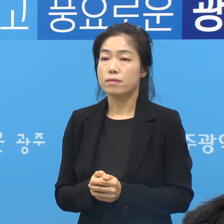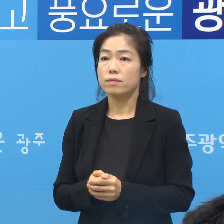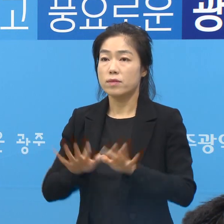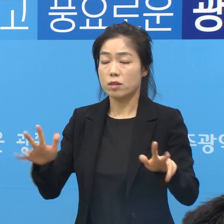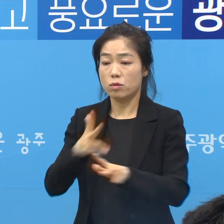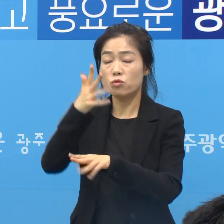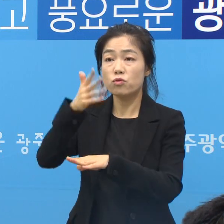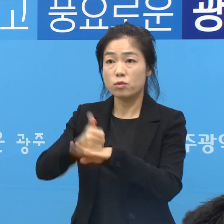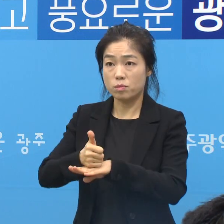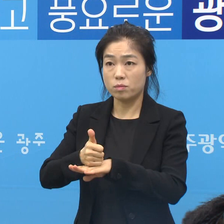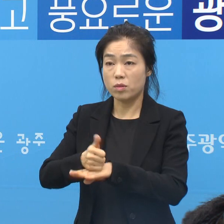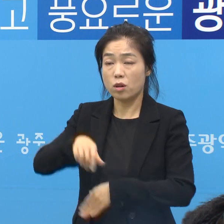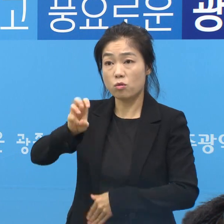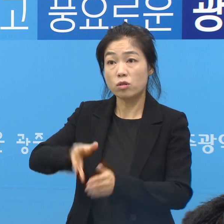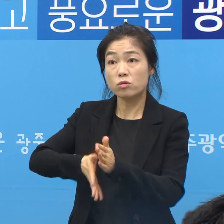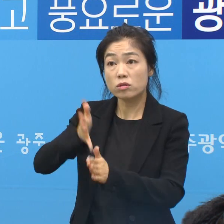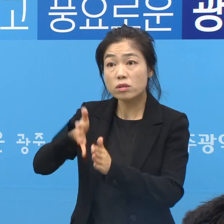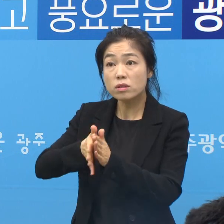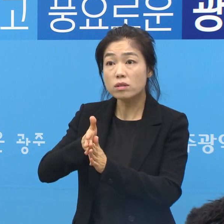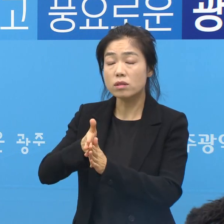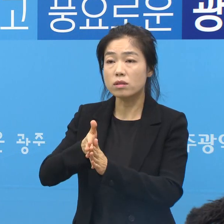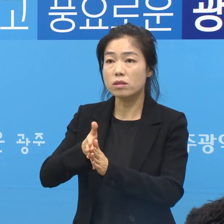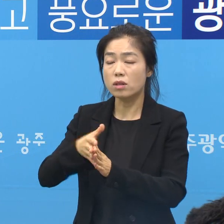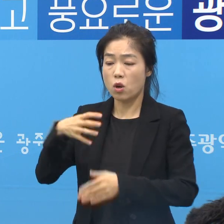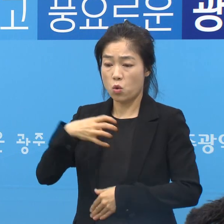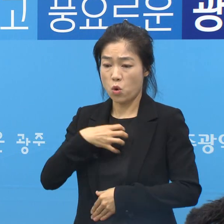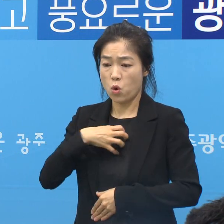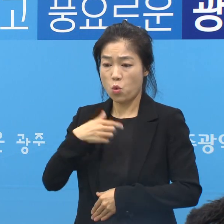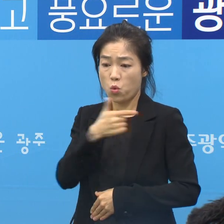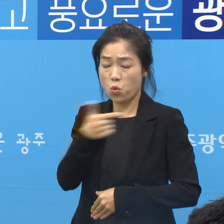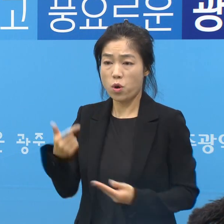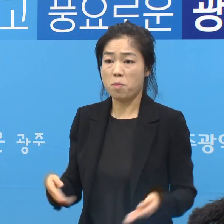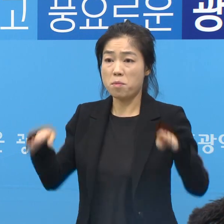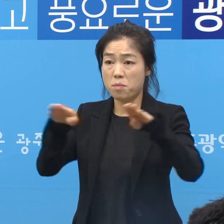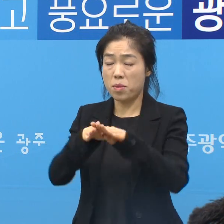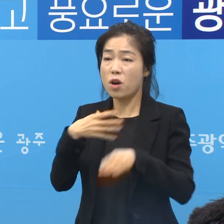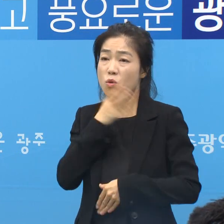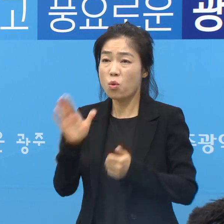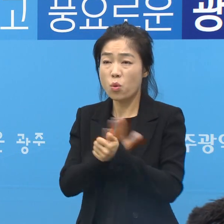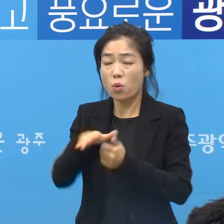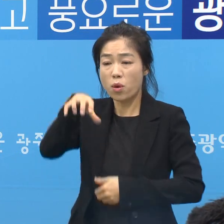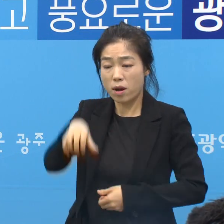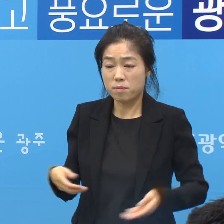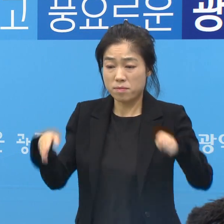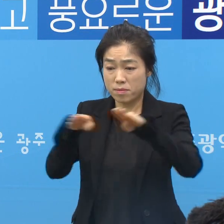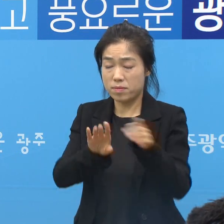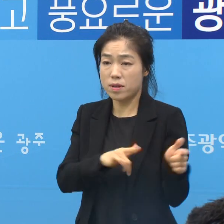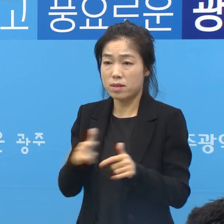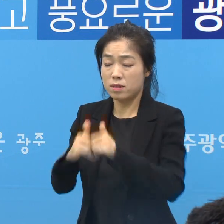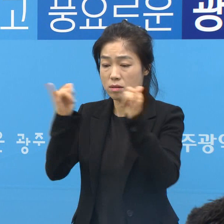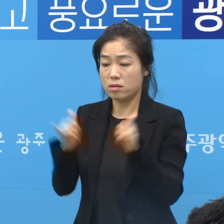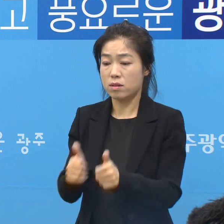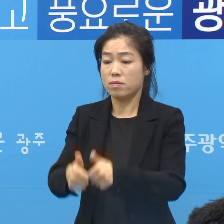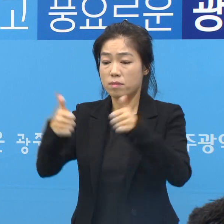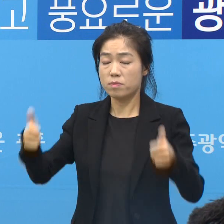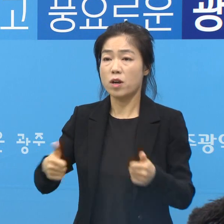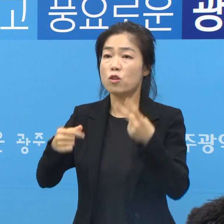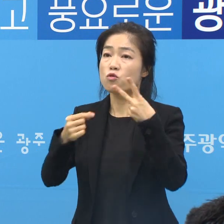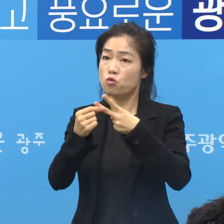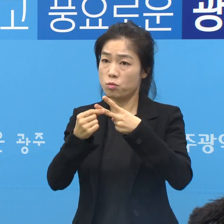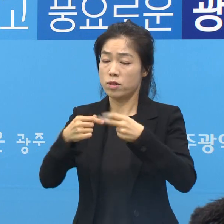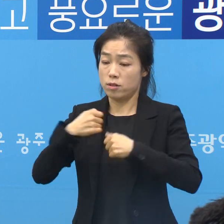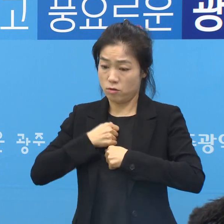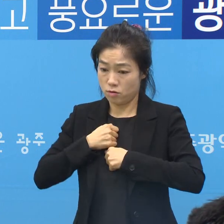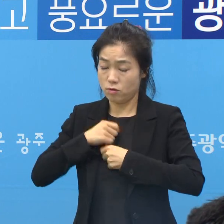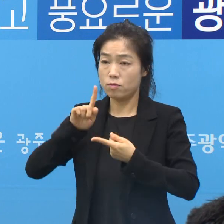이번 주말에 우리 광주시는 고위험 시설과 노인 요양 시설 등 사회적 거리두기 2단계